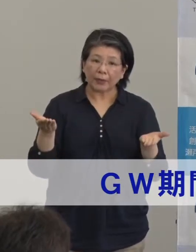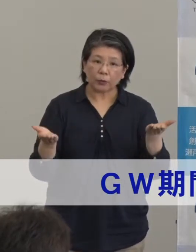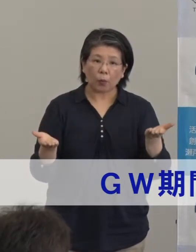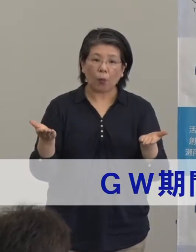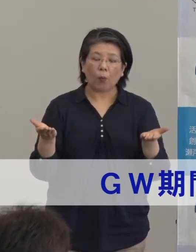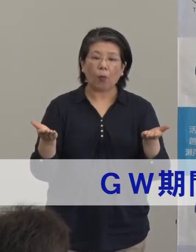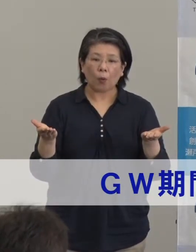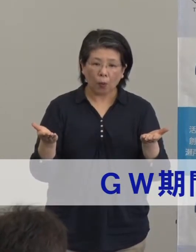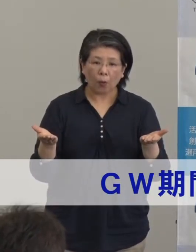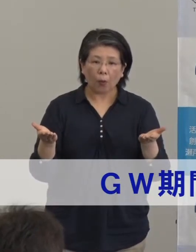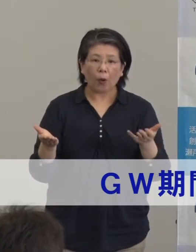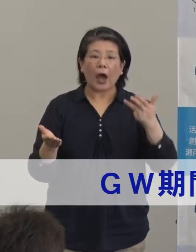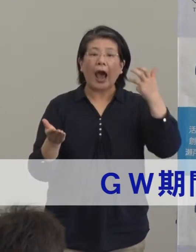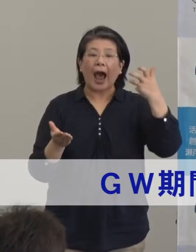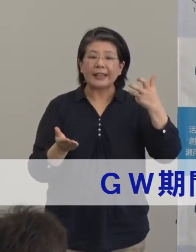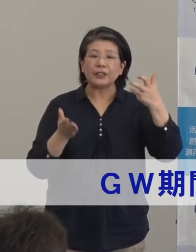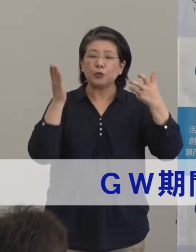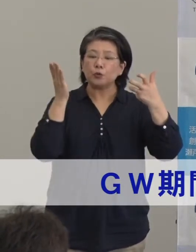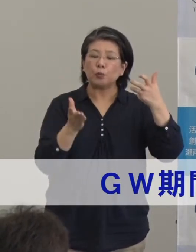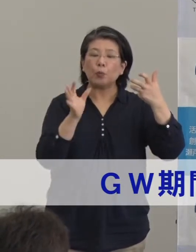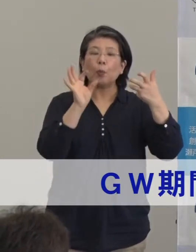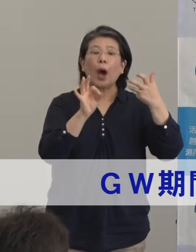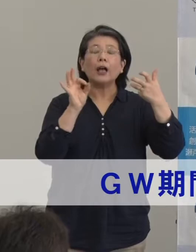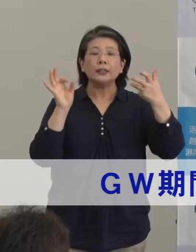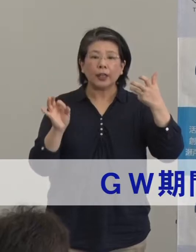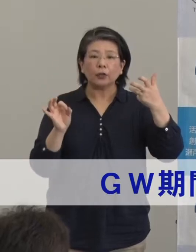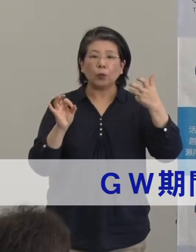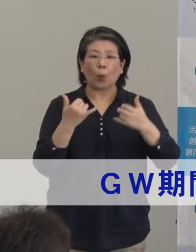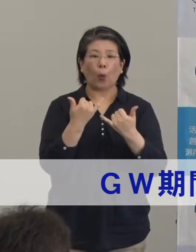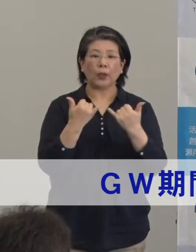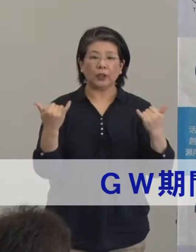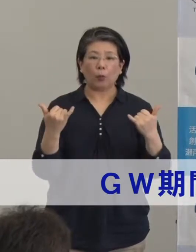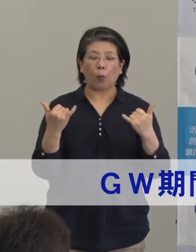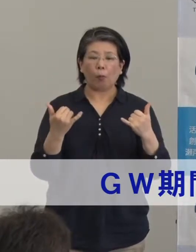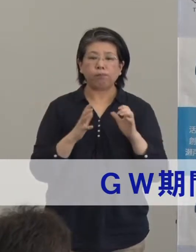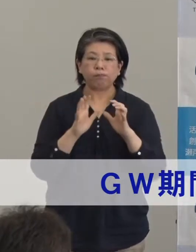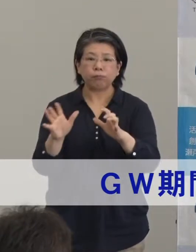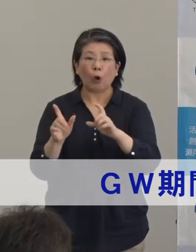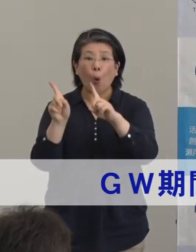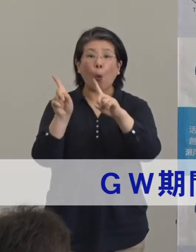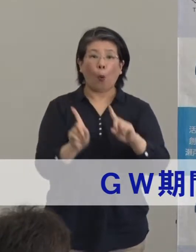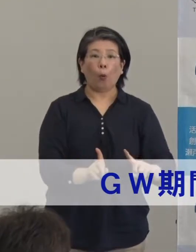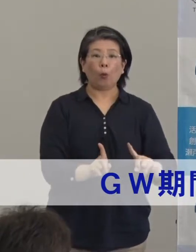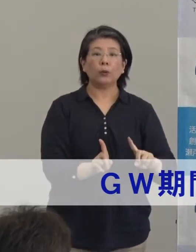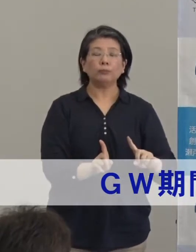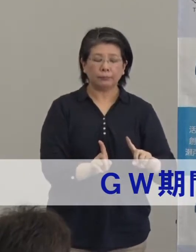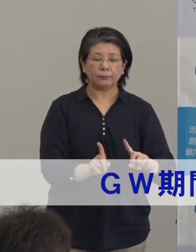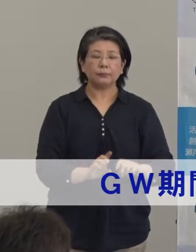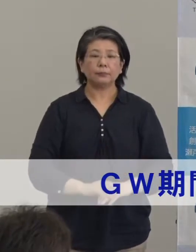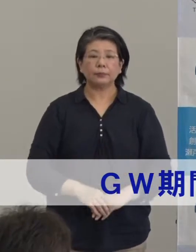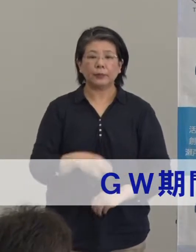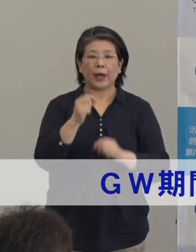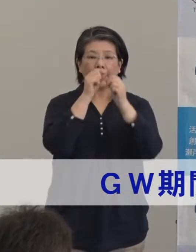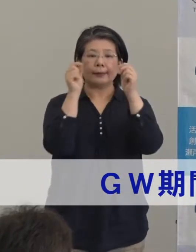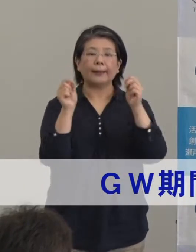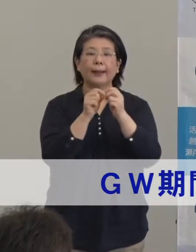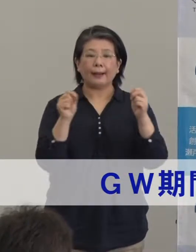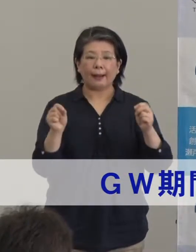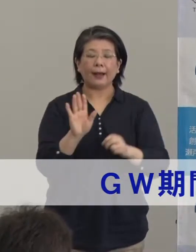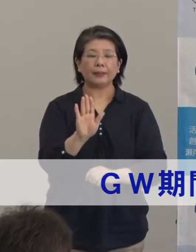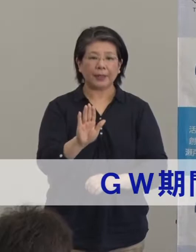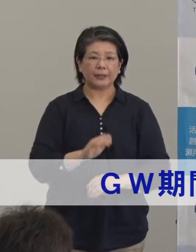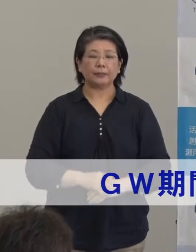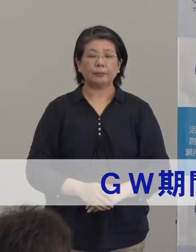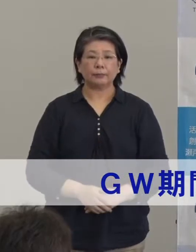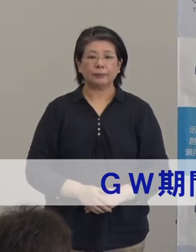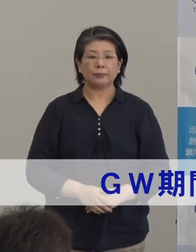では約8割通行量が減少していたということが確認をされたところでございます。